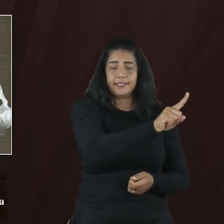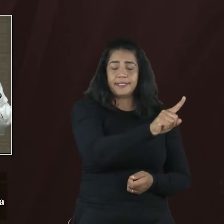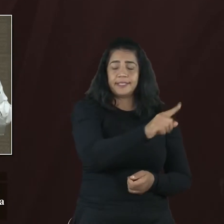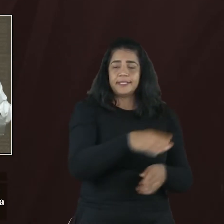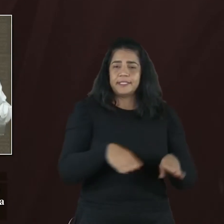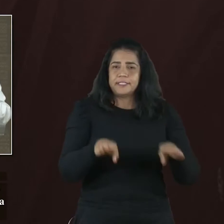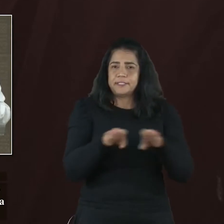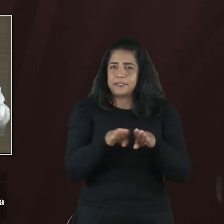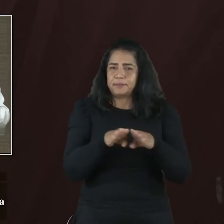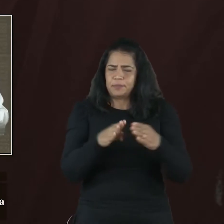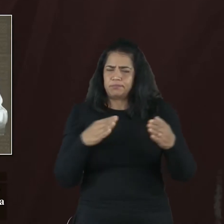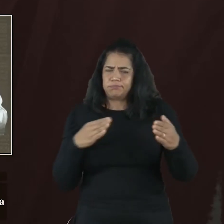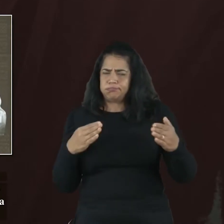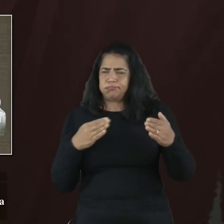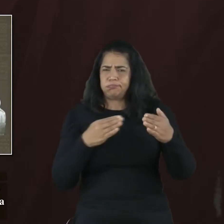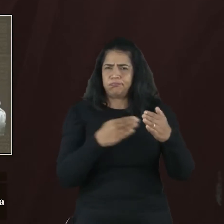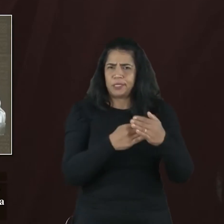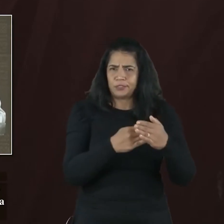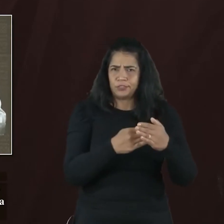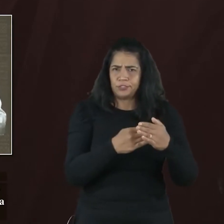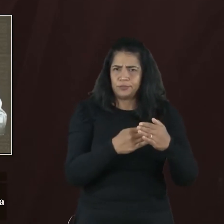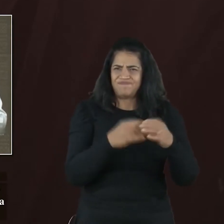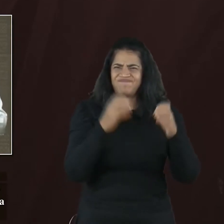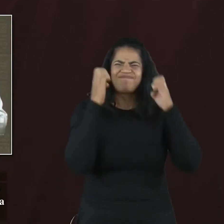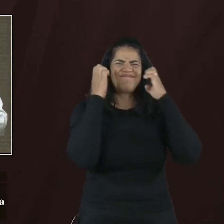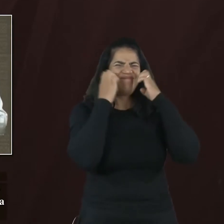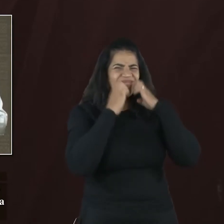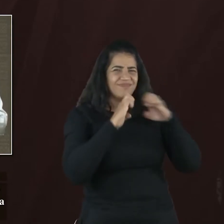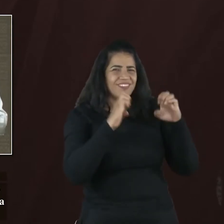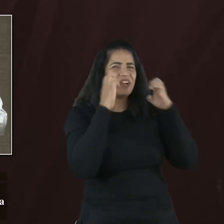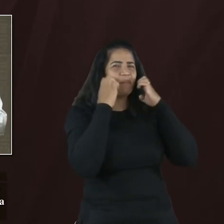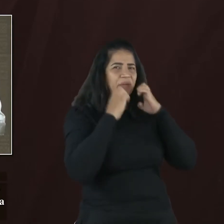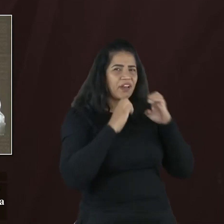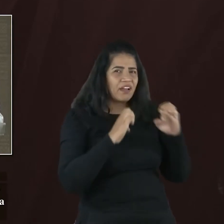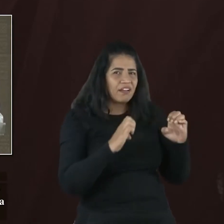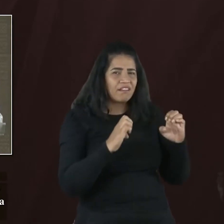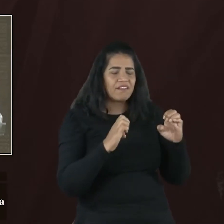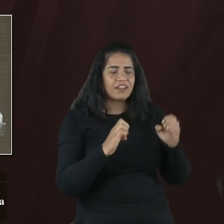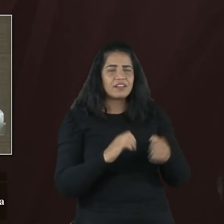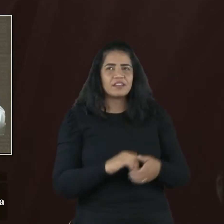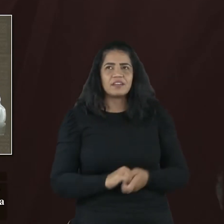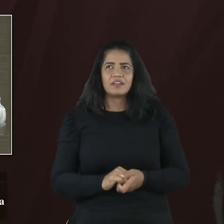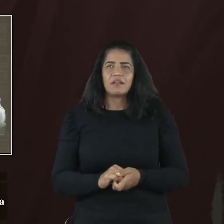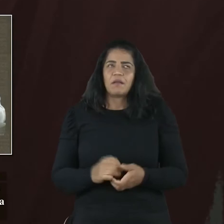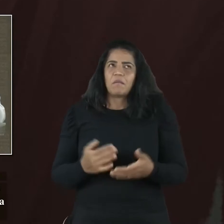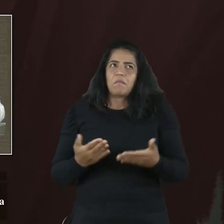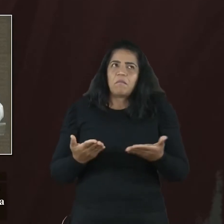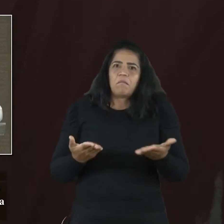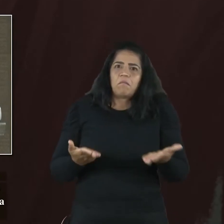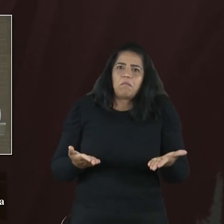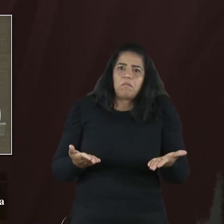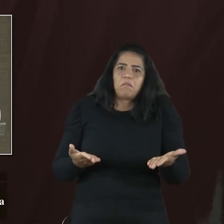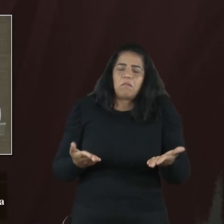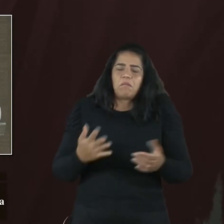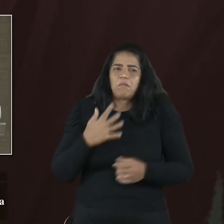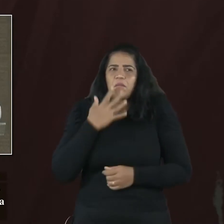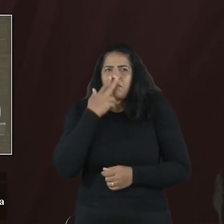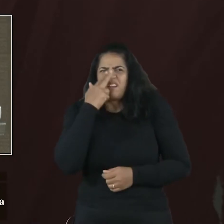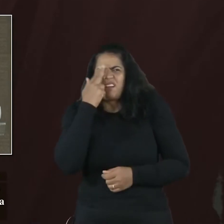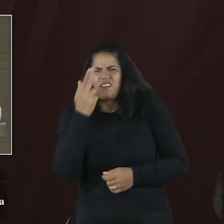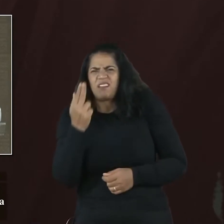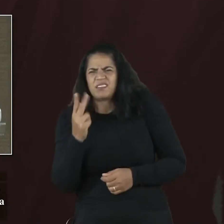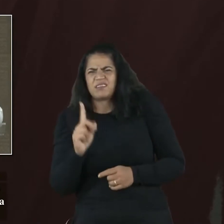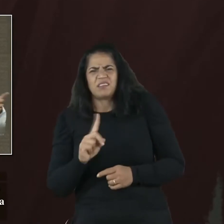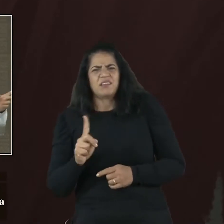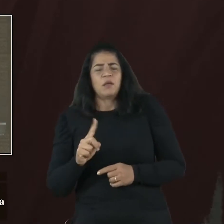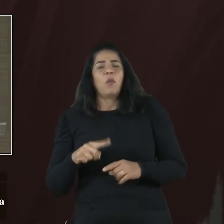de pregar a palavra na Ásia. Parece incrível, mas o Espírito Santo impediu que Paulo,